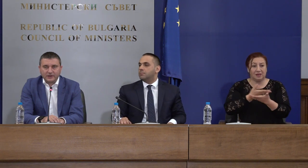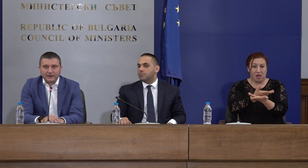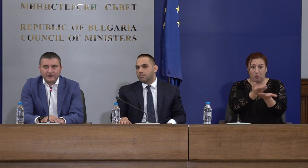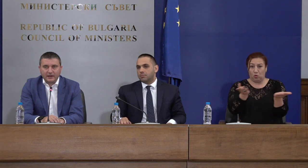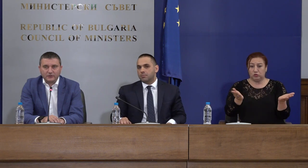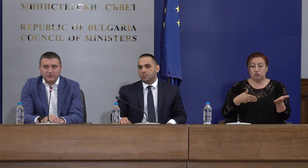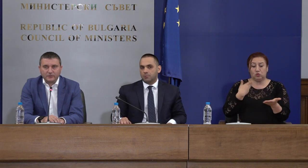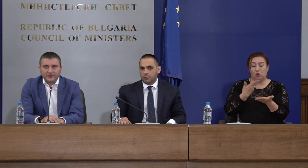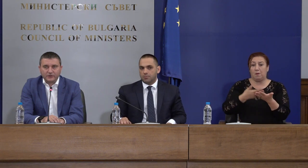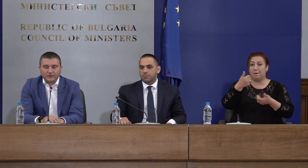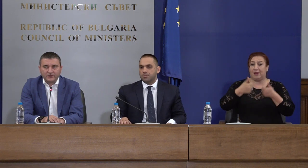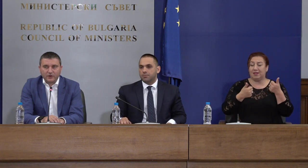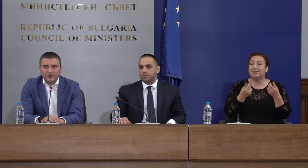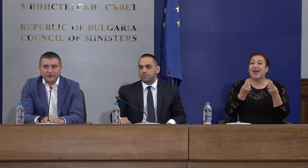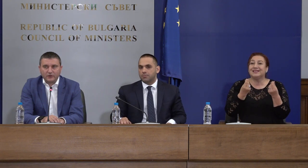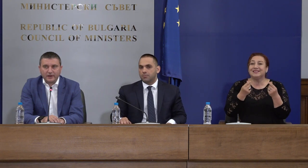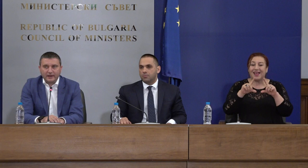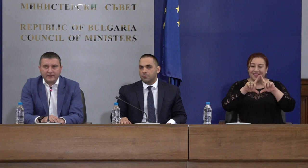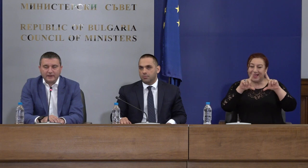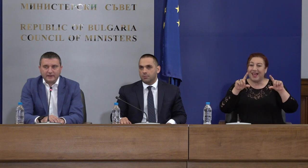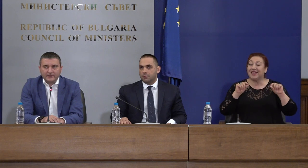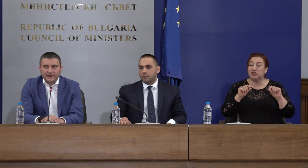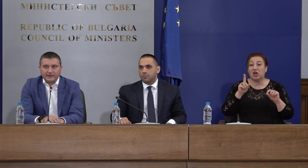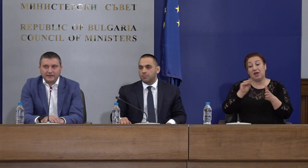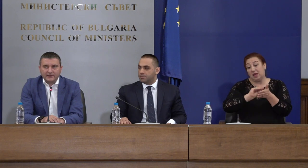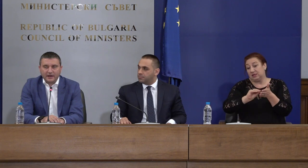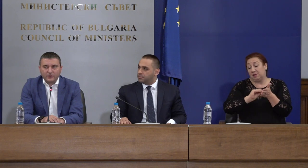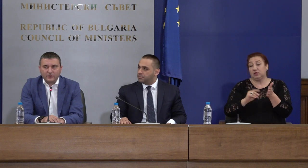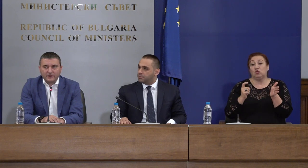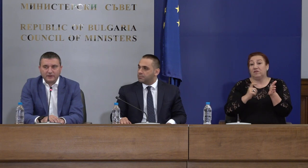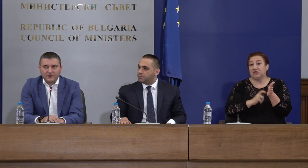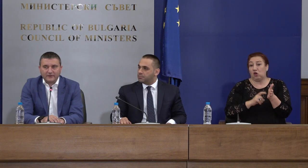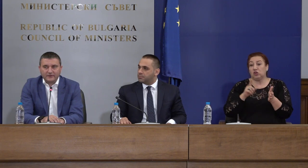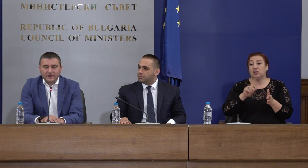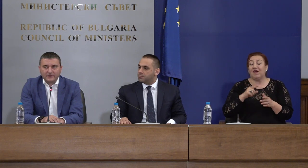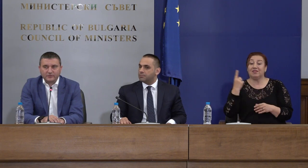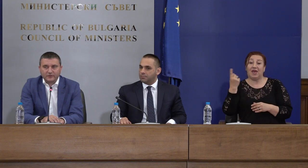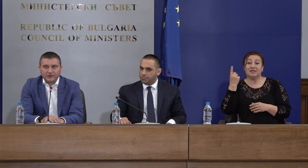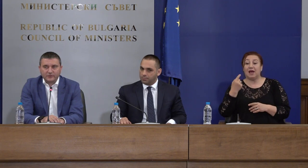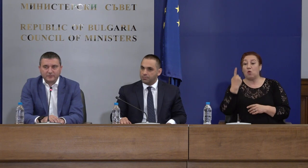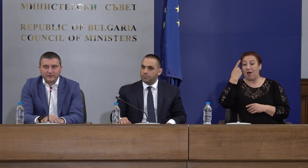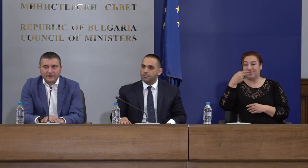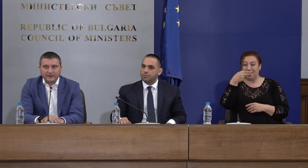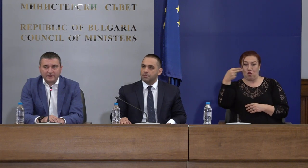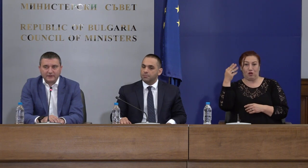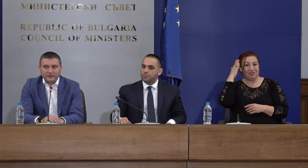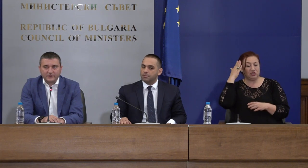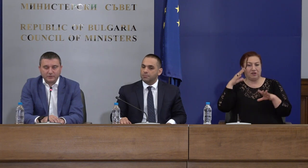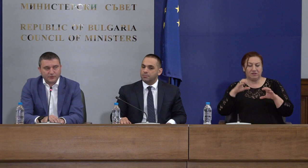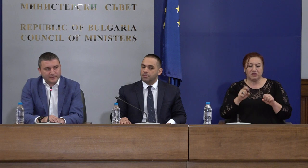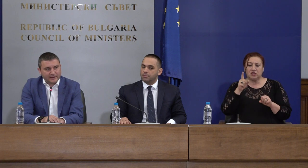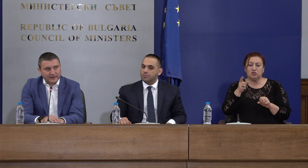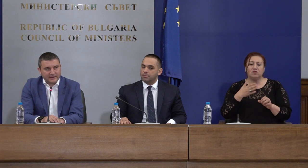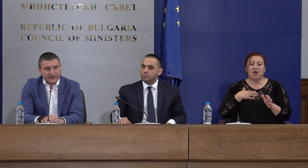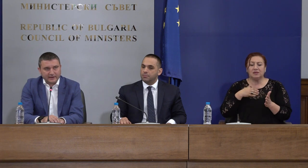ценни книжа е детайлно описано в закона и то не е дискреция на някой орган на държавна власт, се провежда по правилата на закона